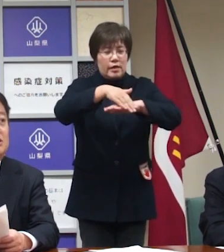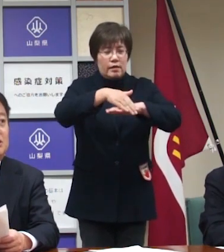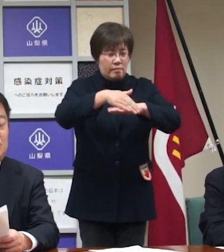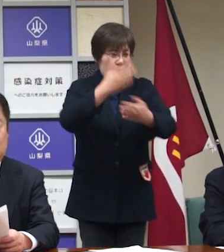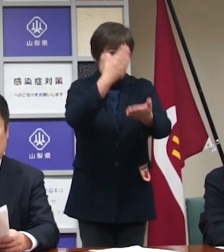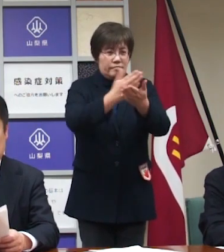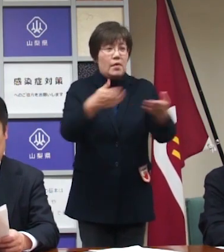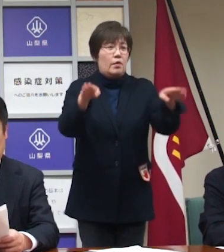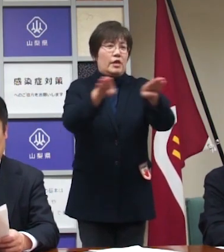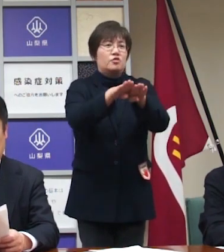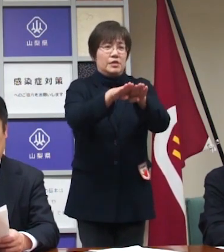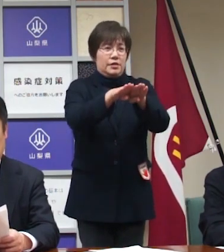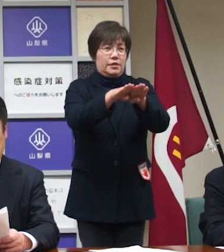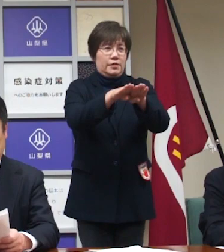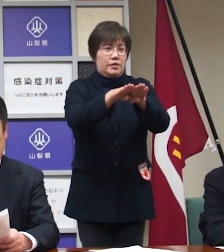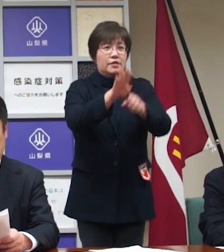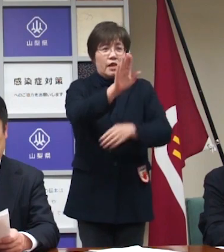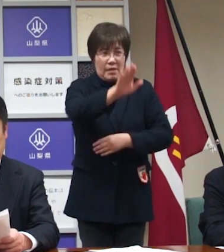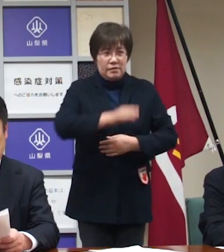たしておりまして、